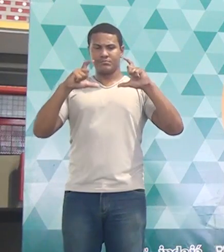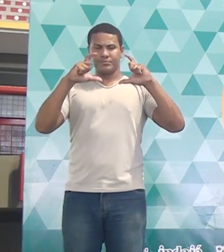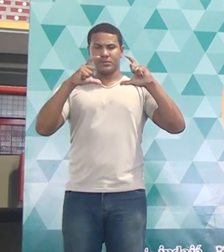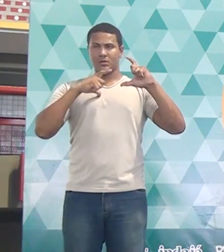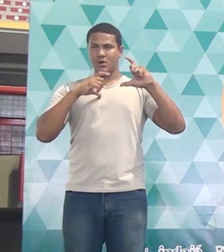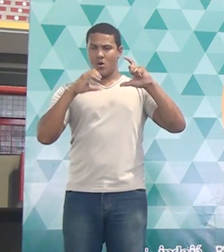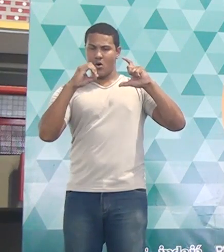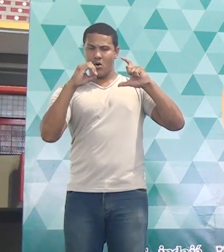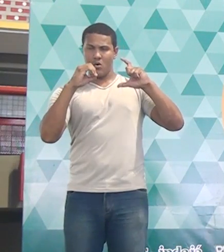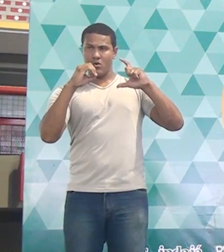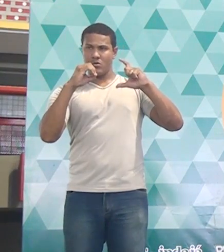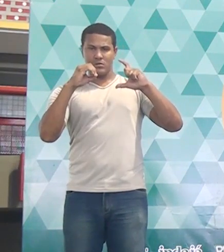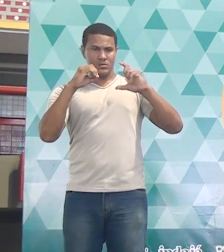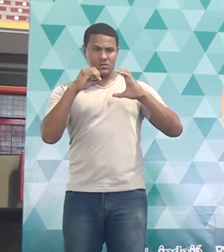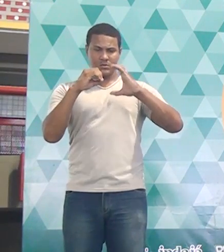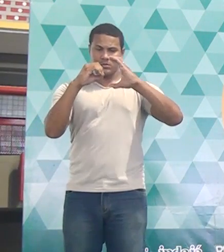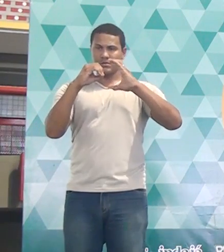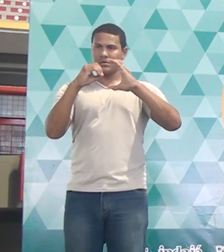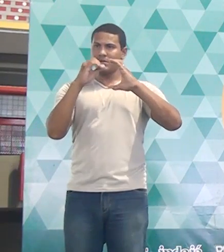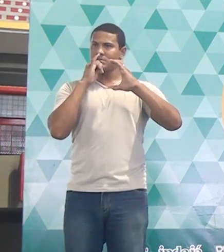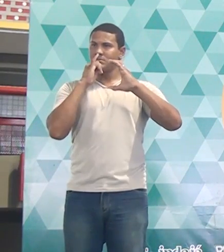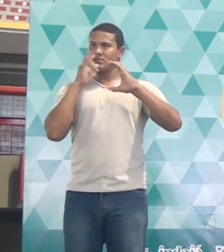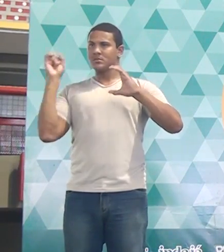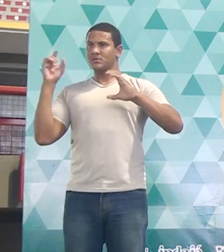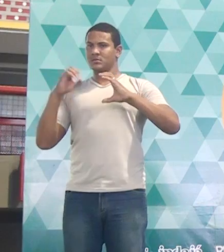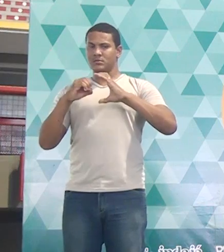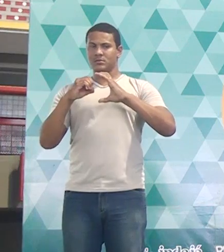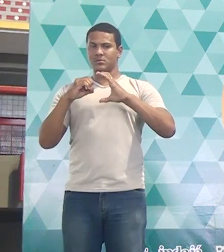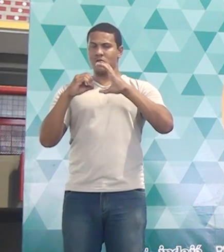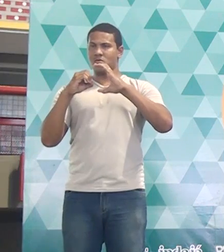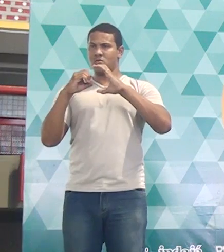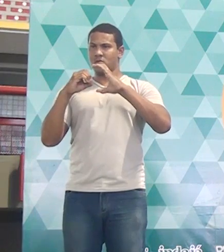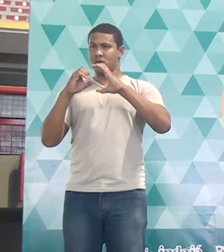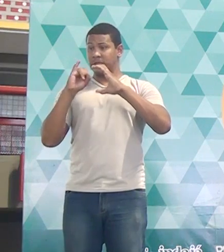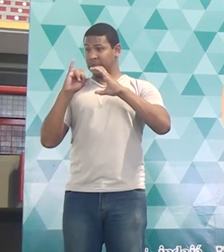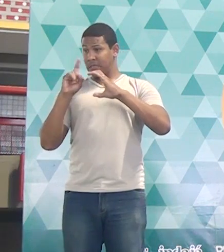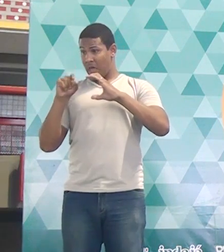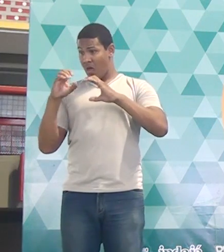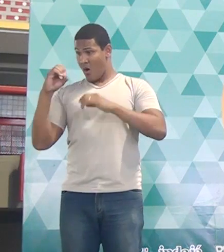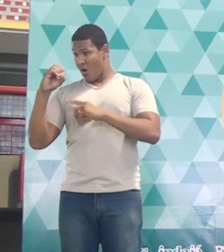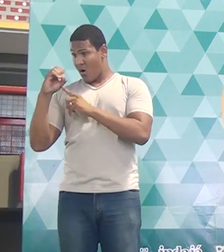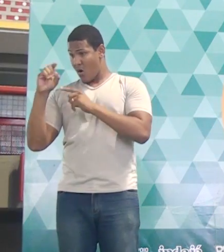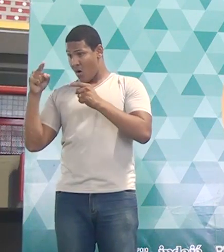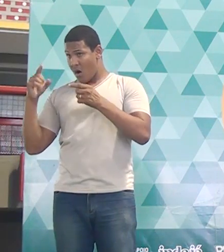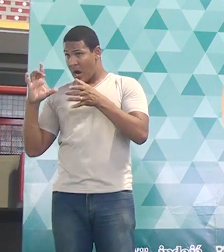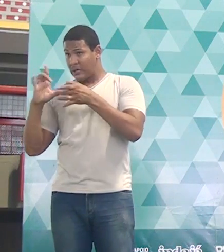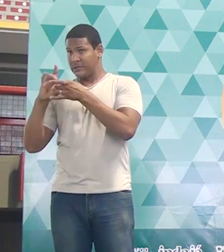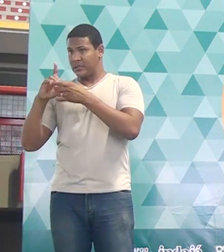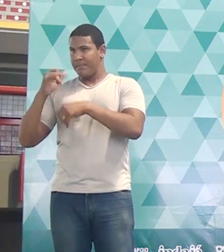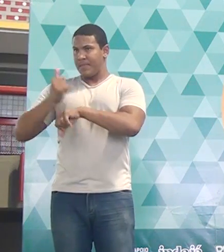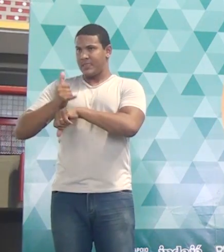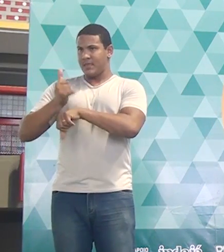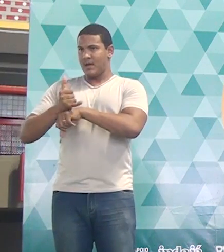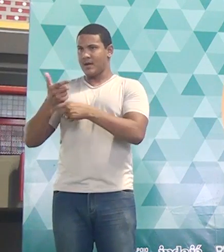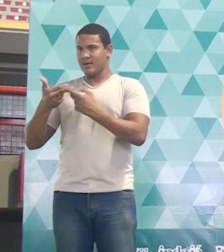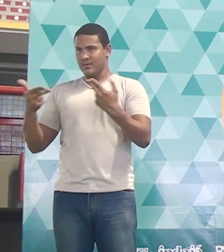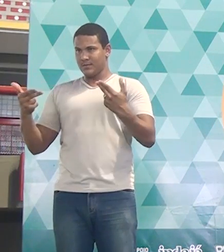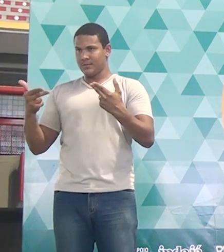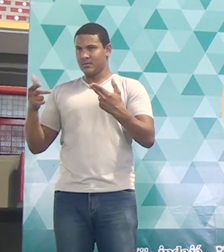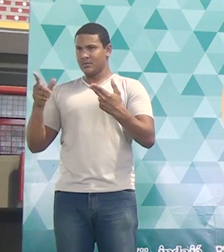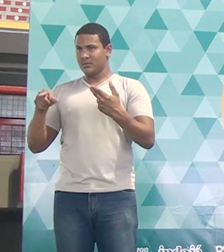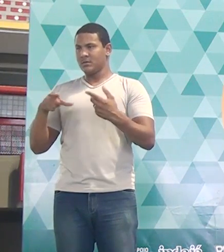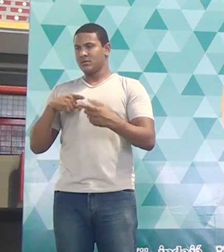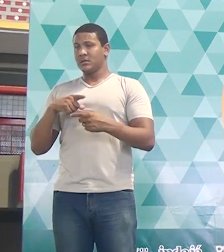oxigênio. Se o oxigênio estiver ligado com metais, esse óxido é básico. Se o oxigênio estiver ligado